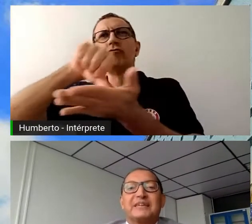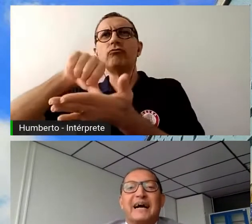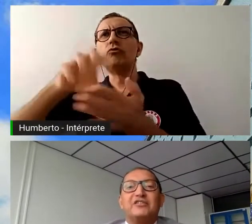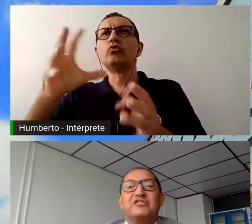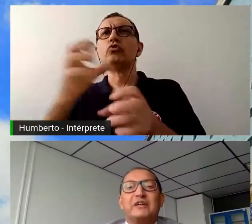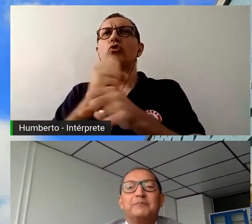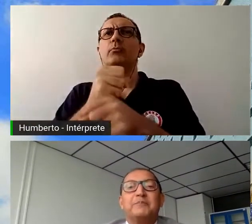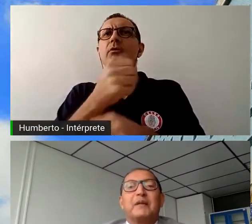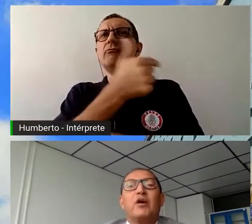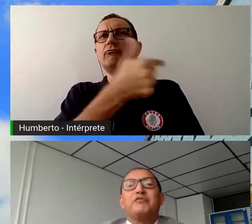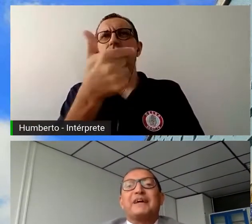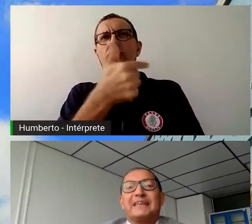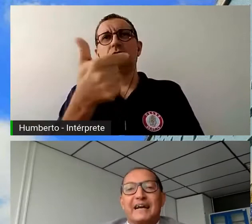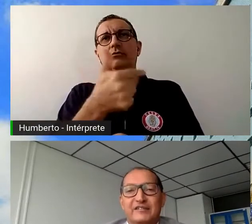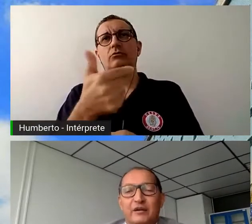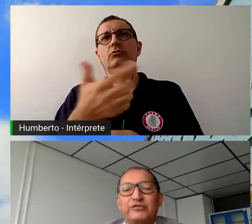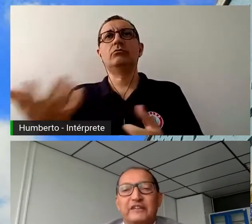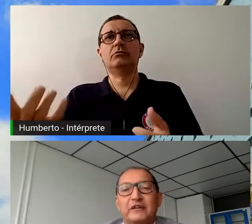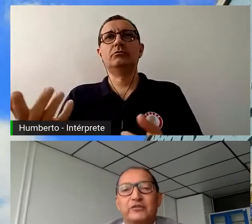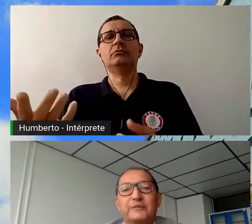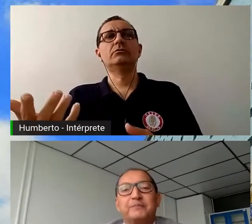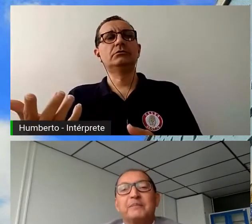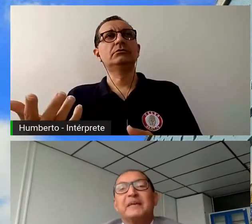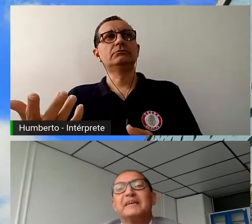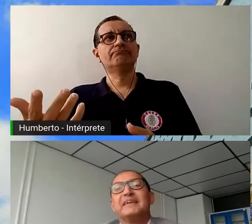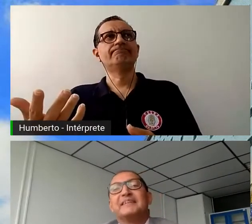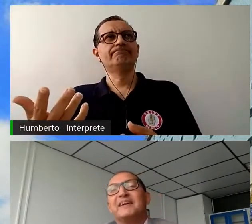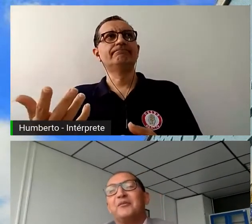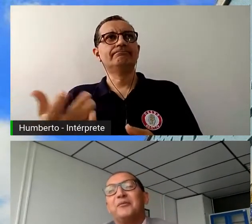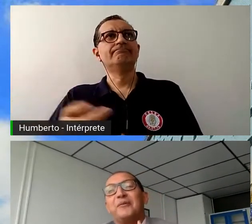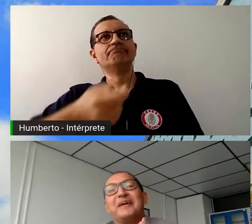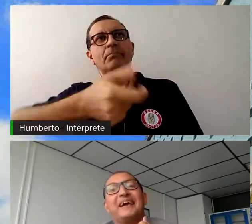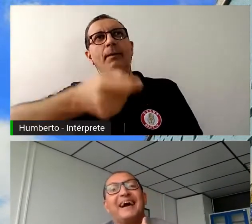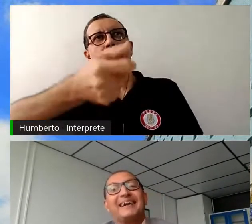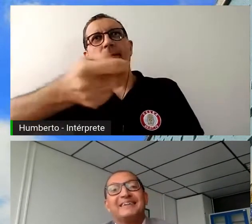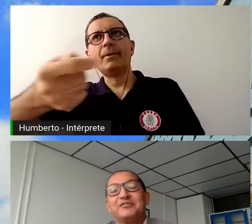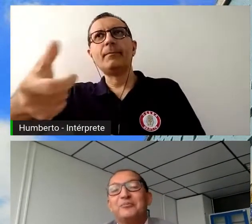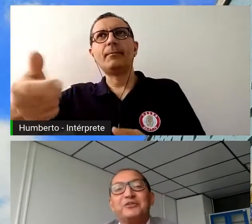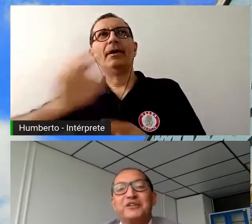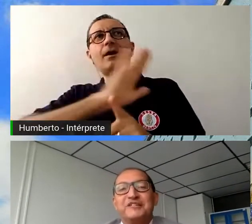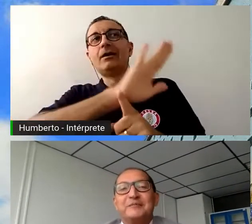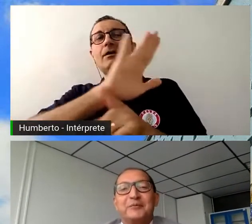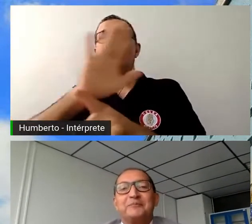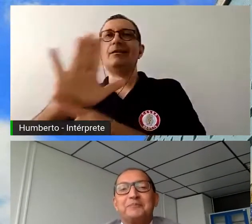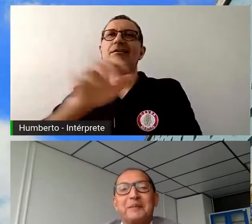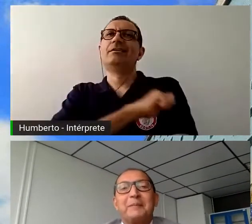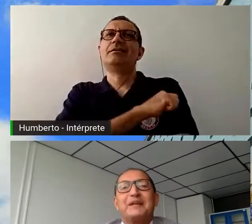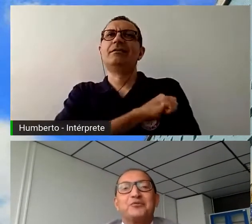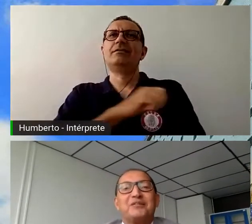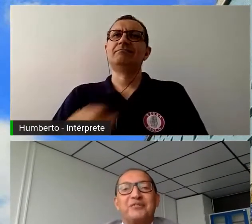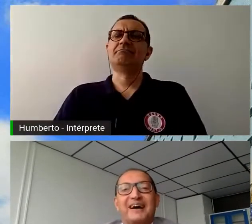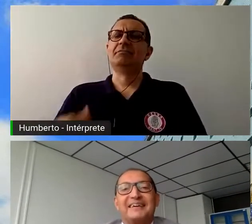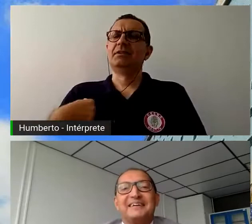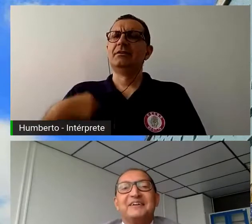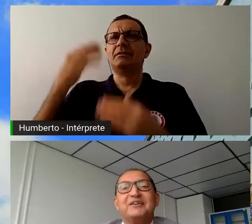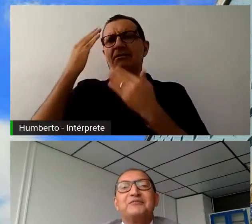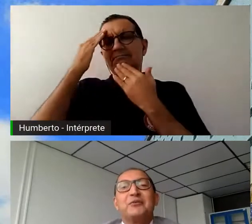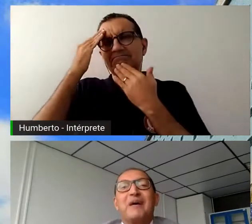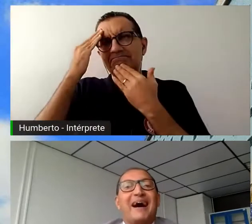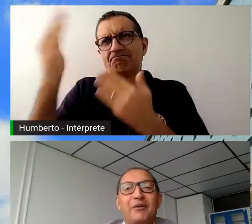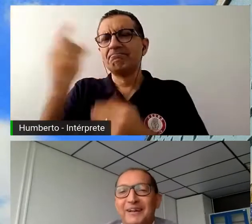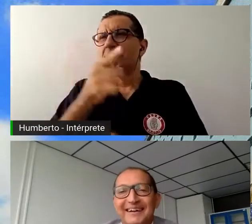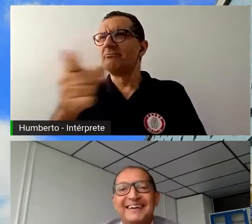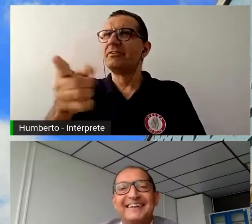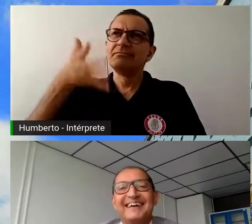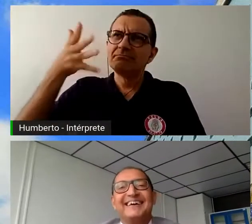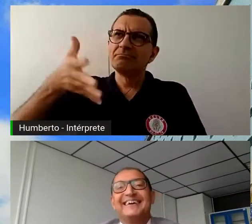essa oportunidade de ofertar esses auxílios. Então, agradeço muitíssimo pela sua fala, foi